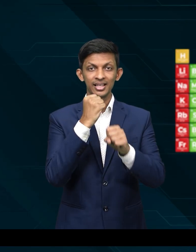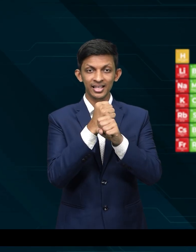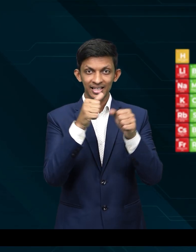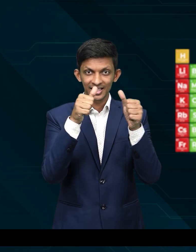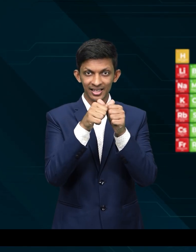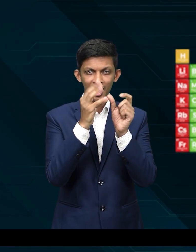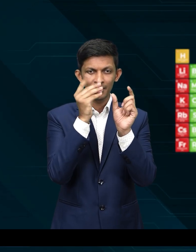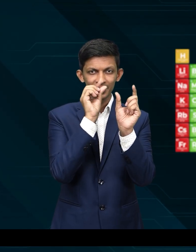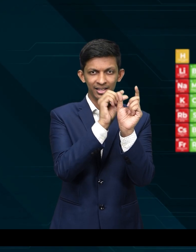கேலியம்,